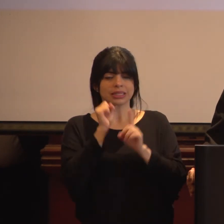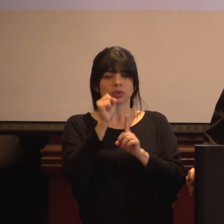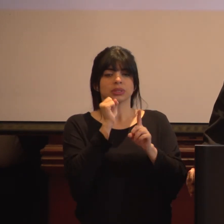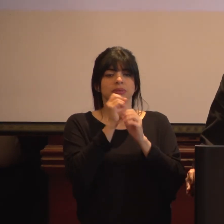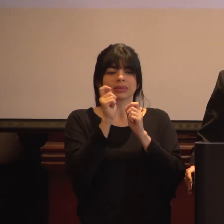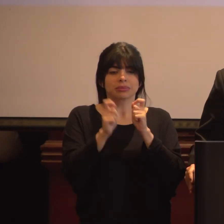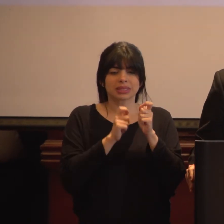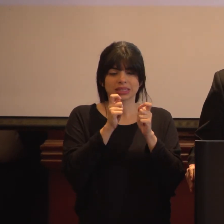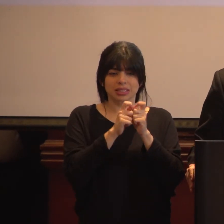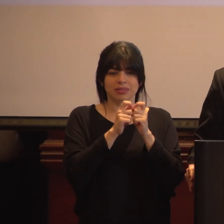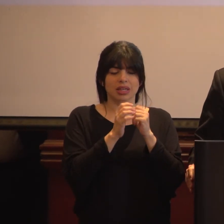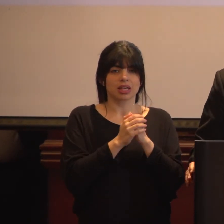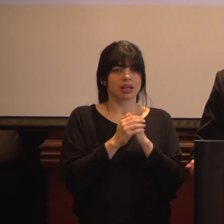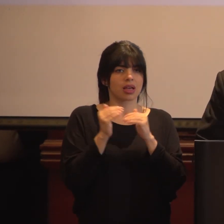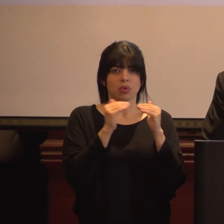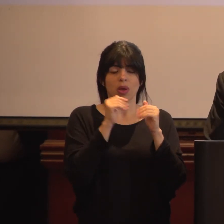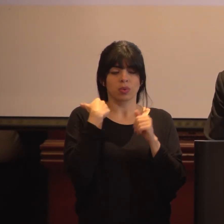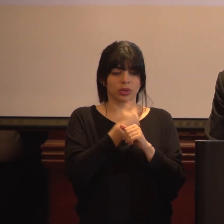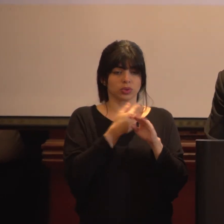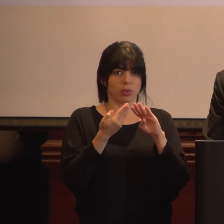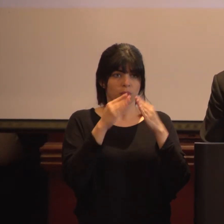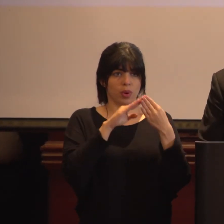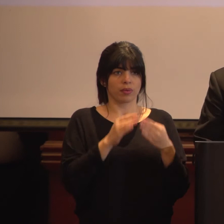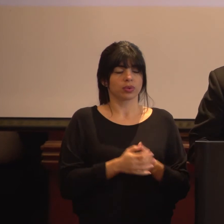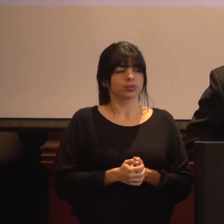específicas de desigualdad entre nuestros